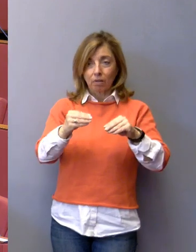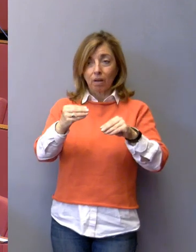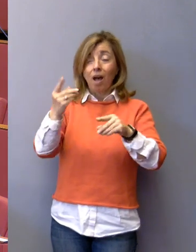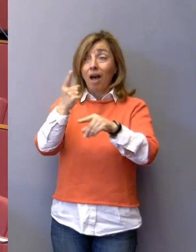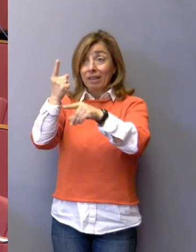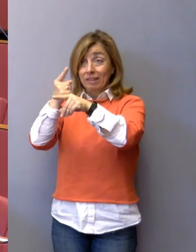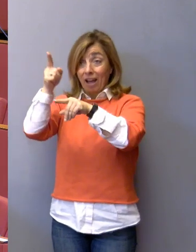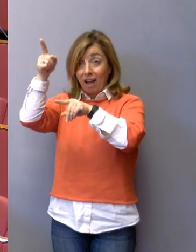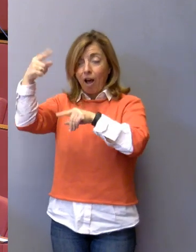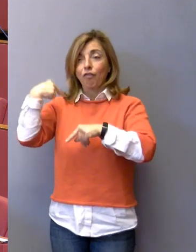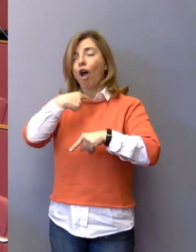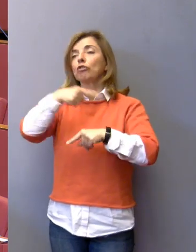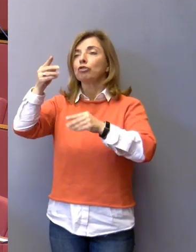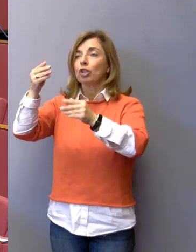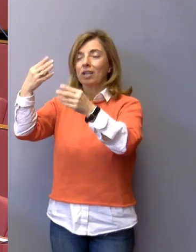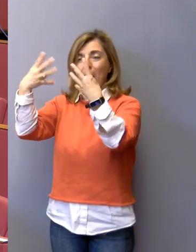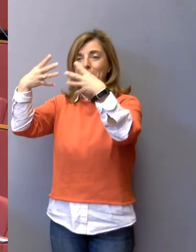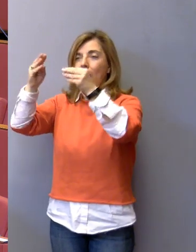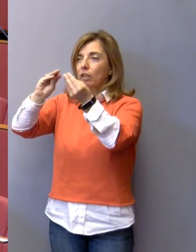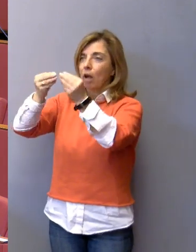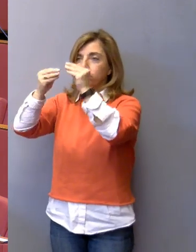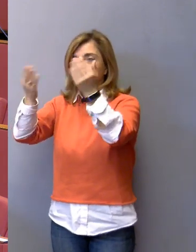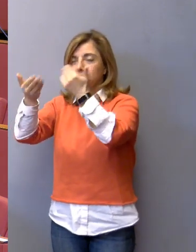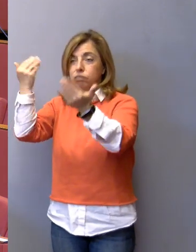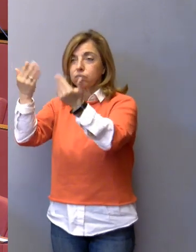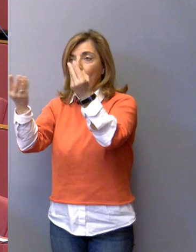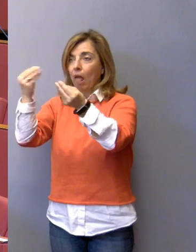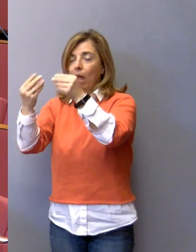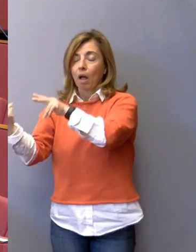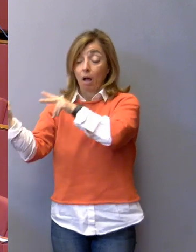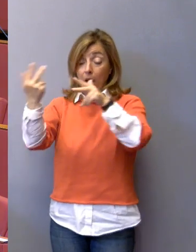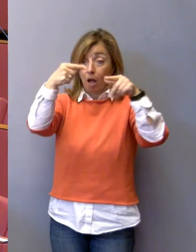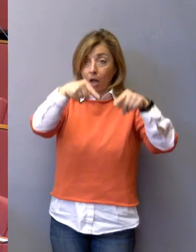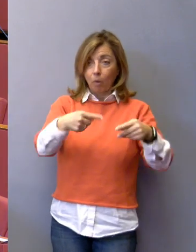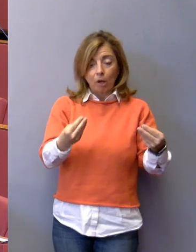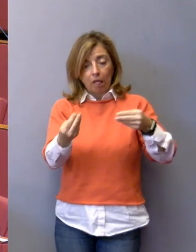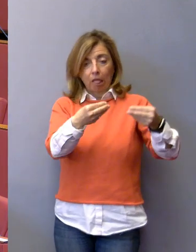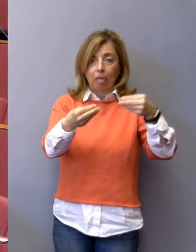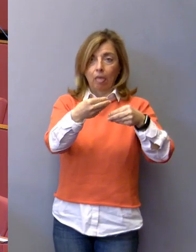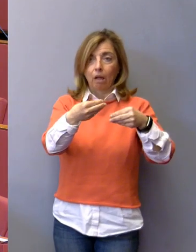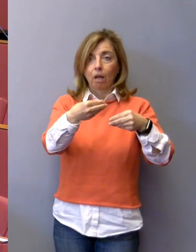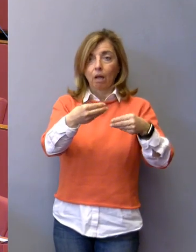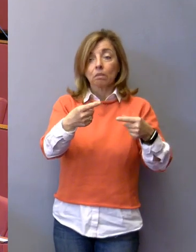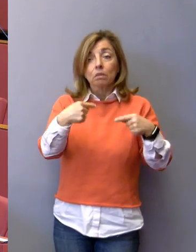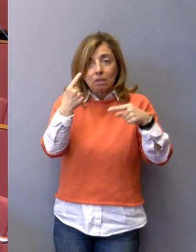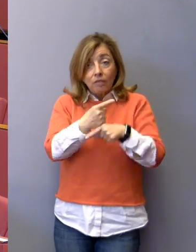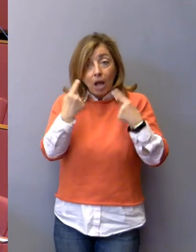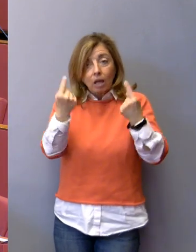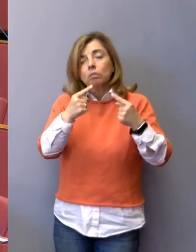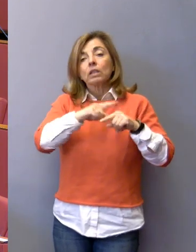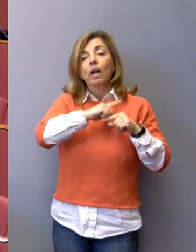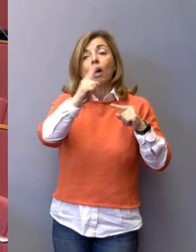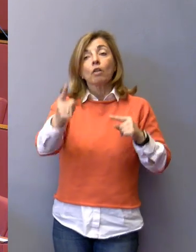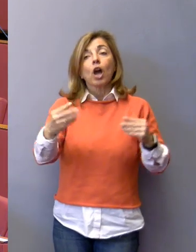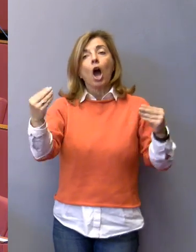aspettare questi lavori allora questo Scusi questo tempo per la ripresa dei lavori allora domando se la Primavera del 2025